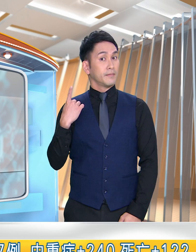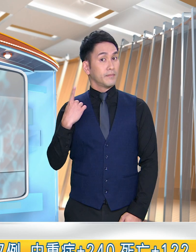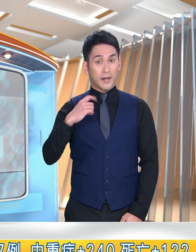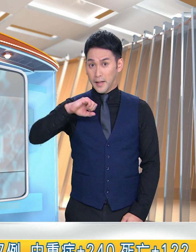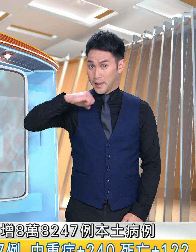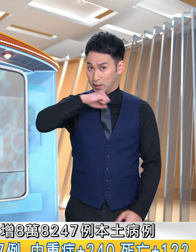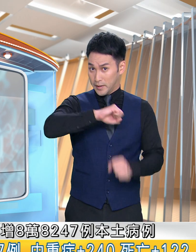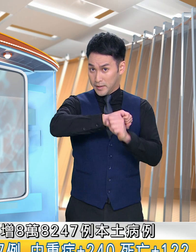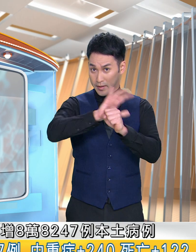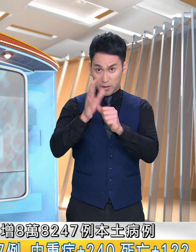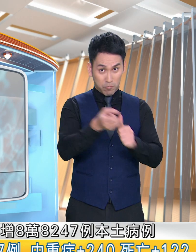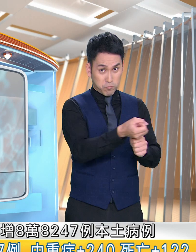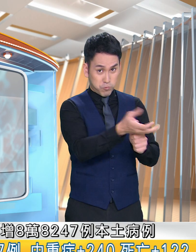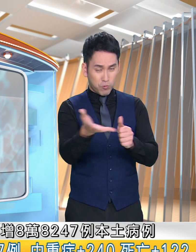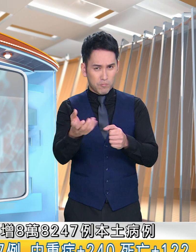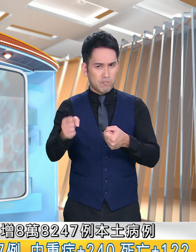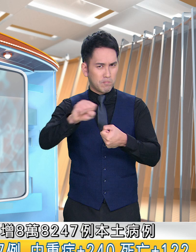本土疫情昨天是新增了